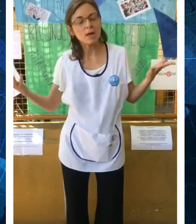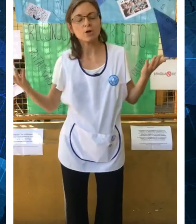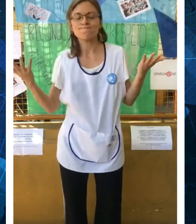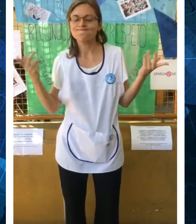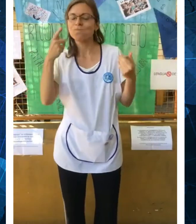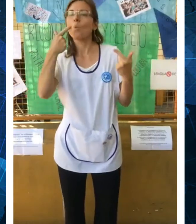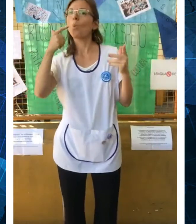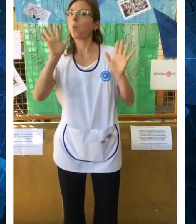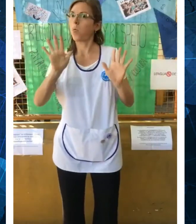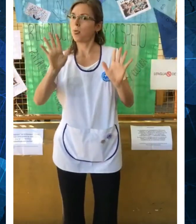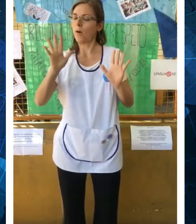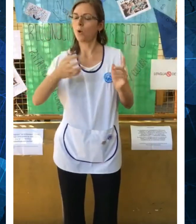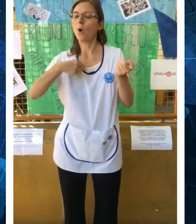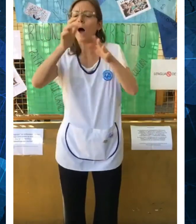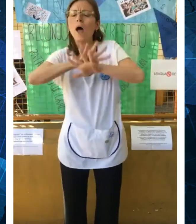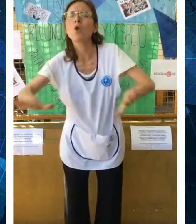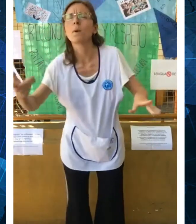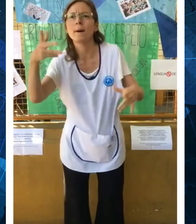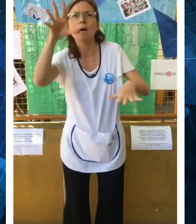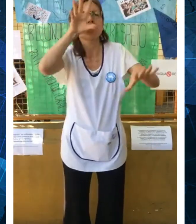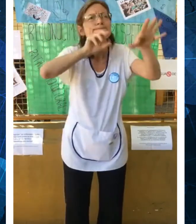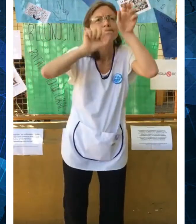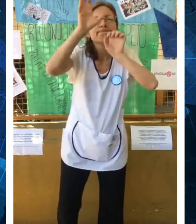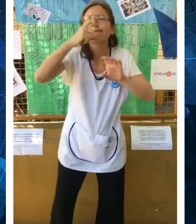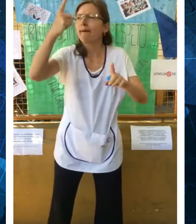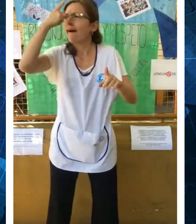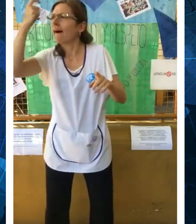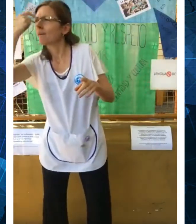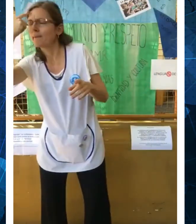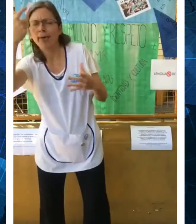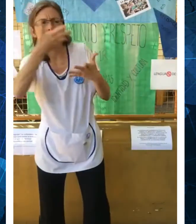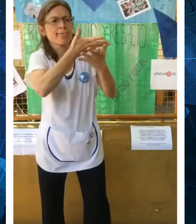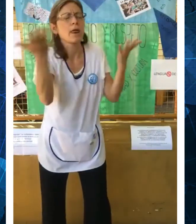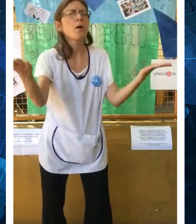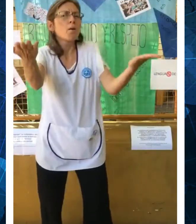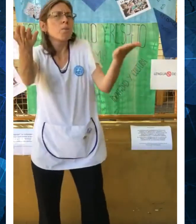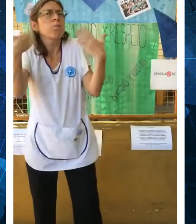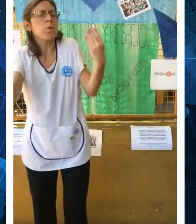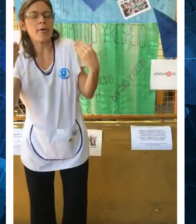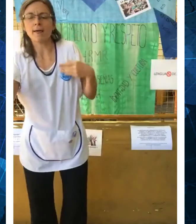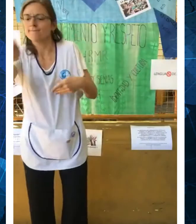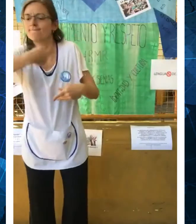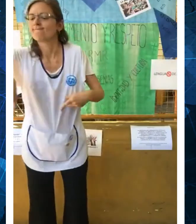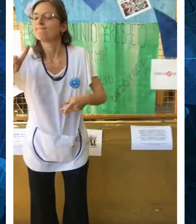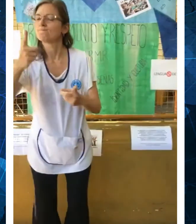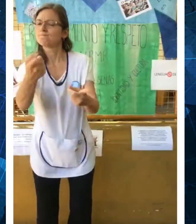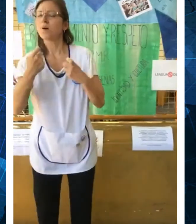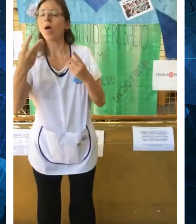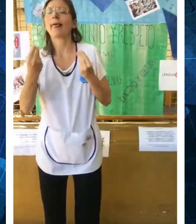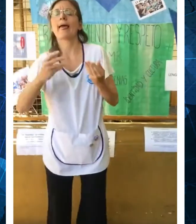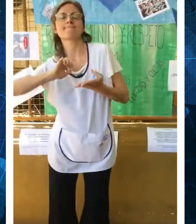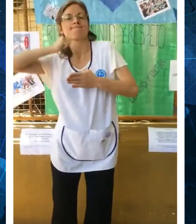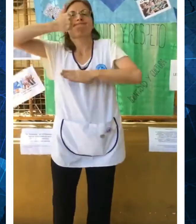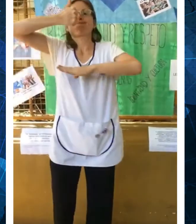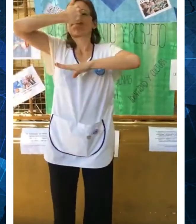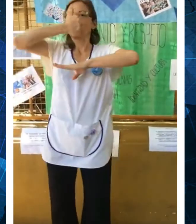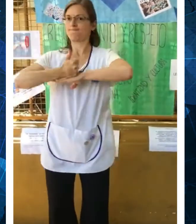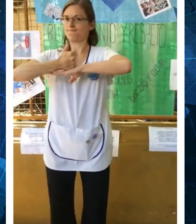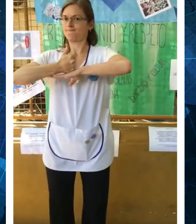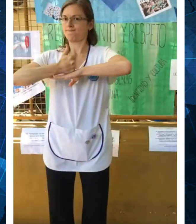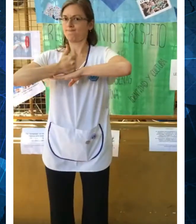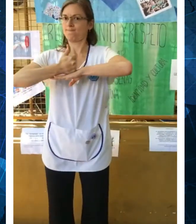diseño curricular. Pero, una alerta, la construcción de este